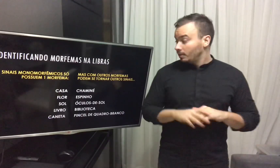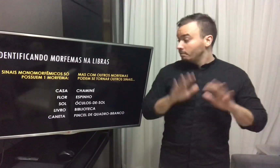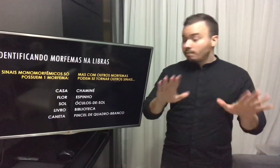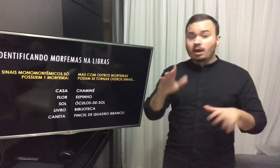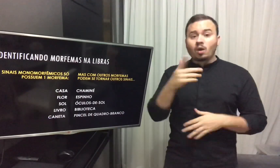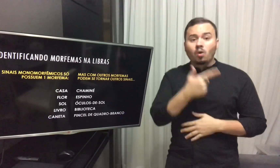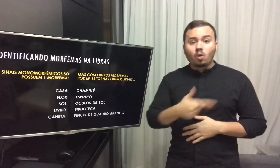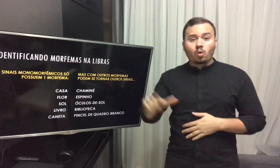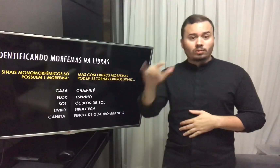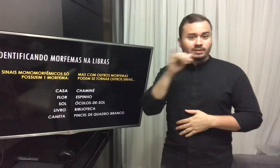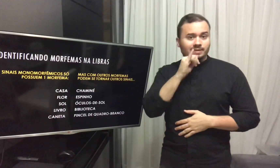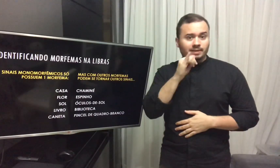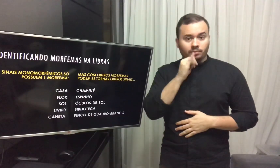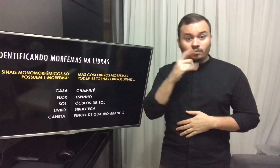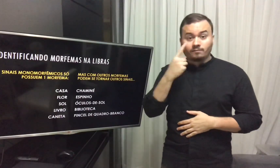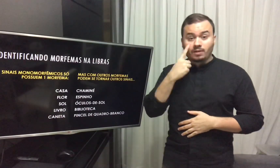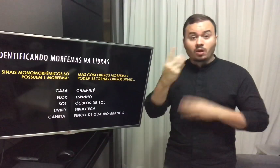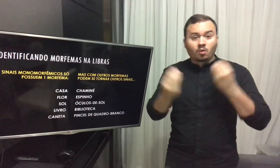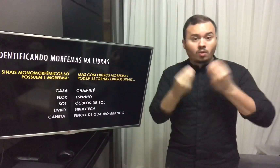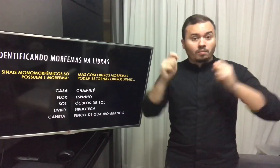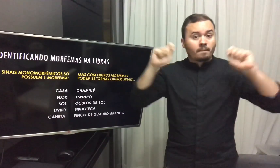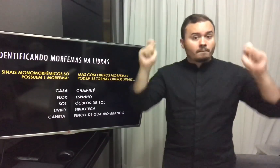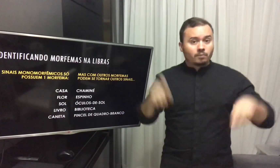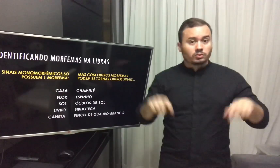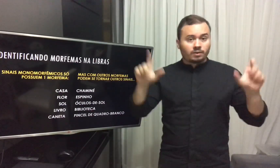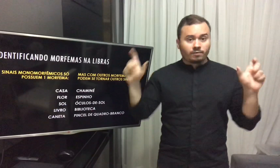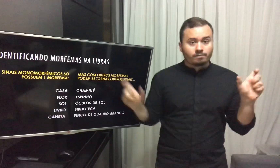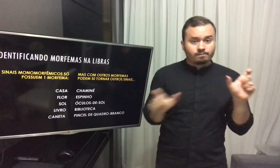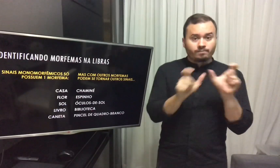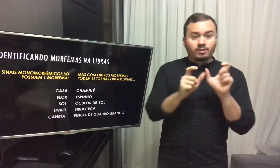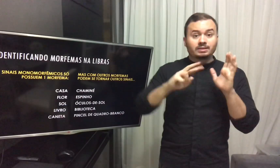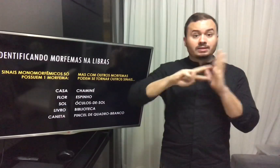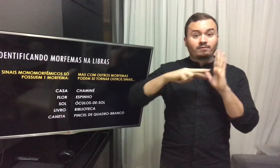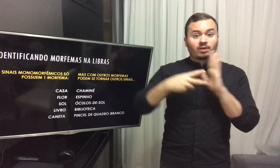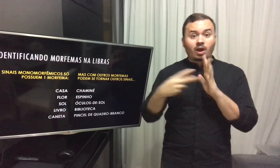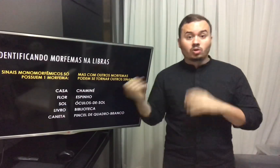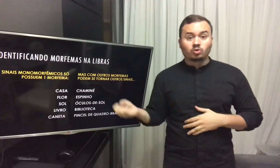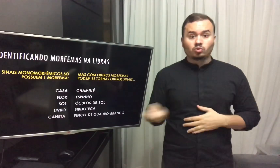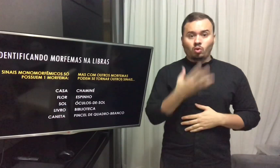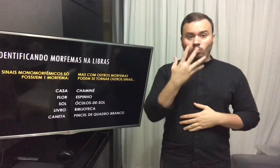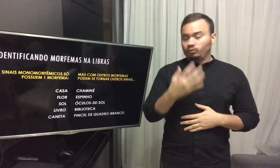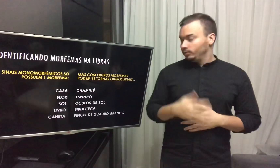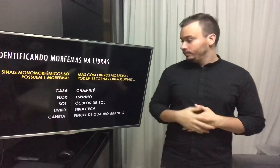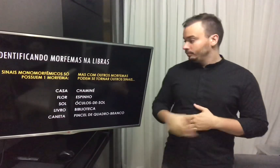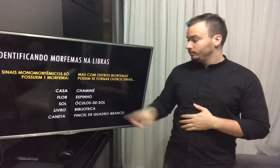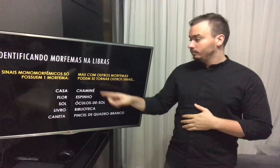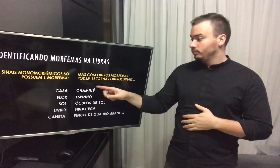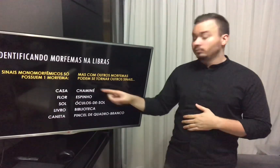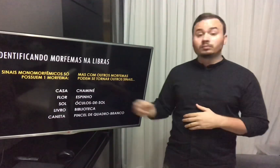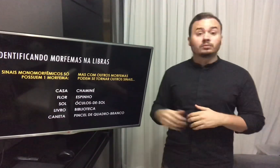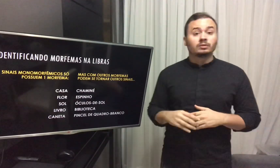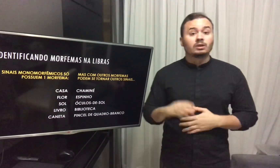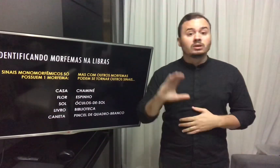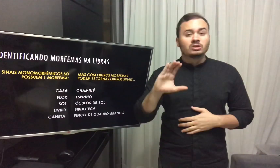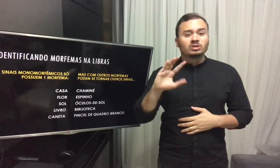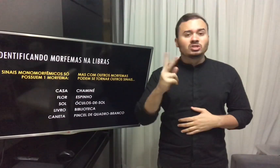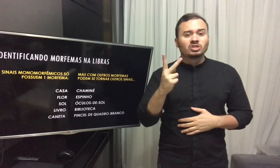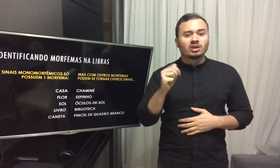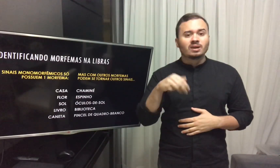morfema. Mas veja outros exemplos aqui, que é possível a gente fazer um novo